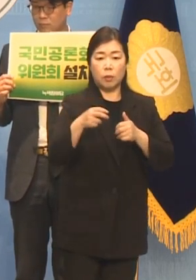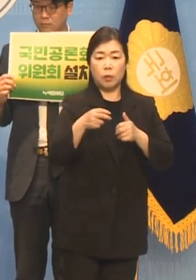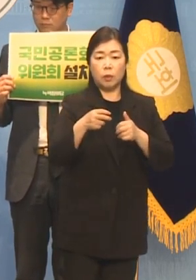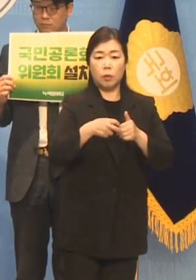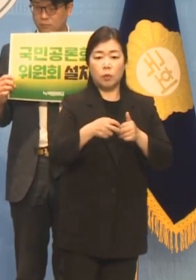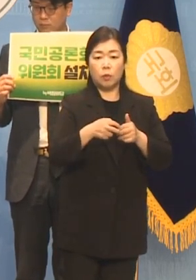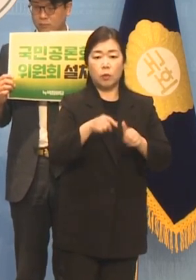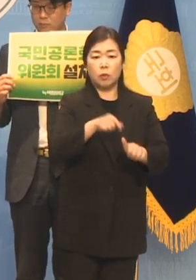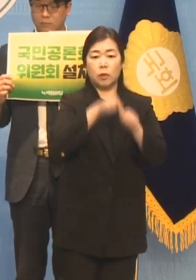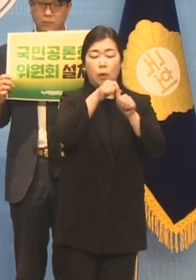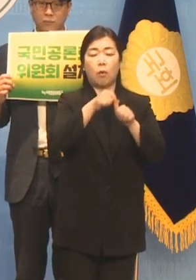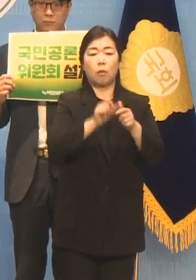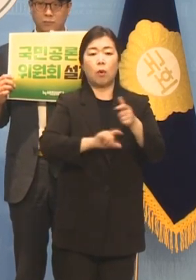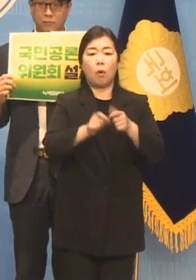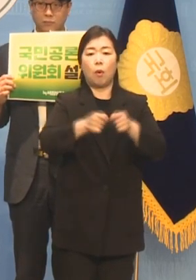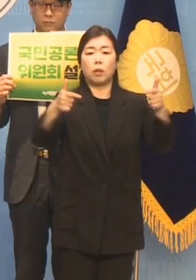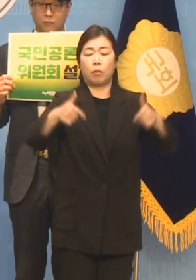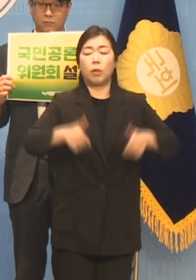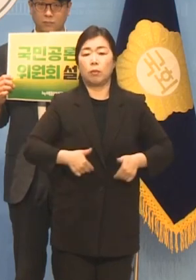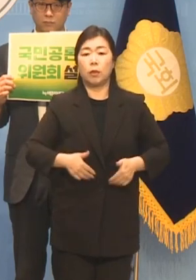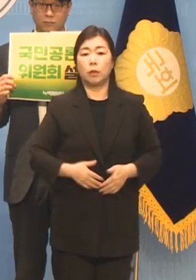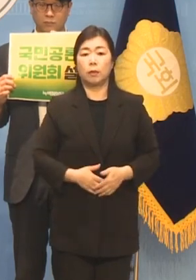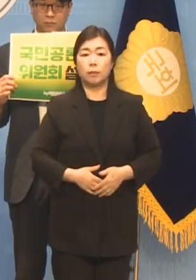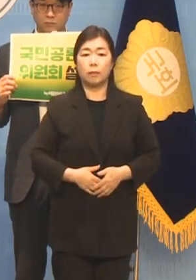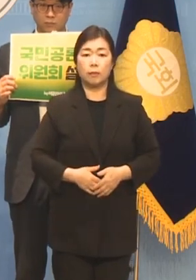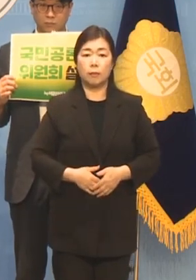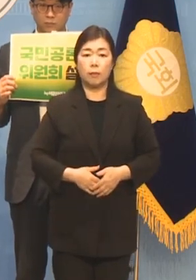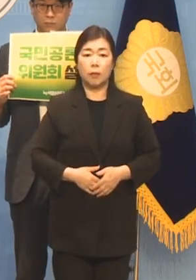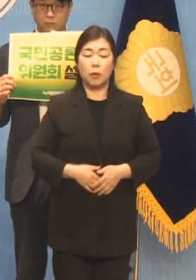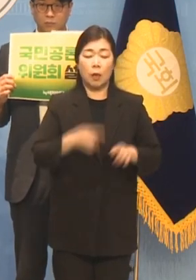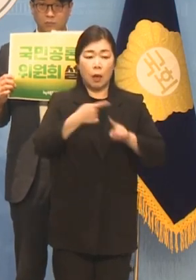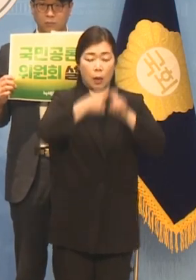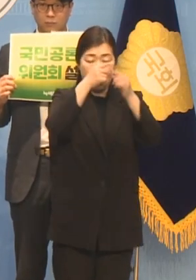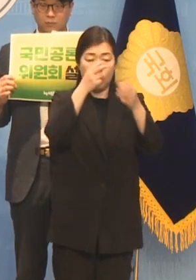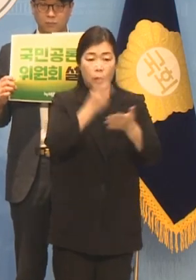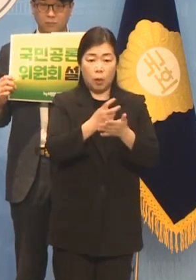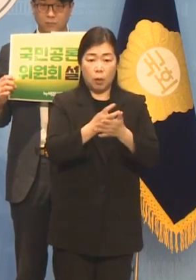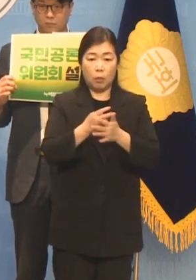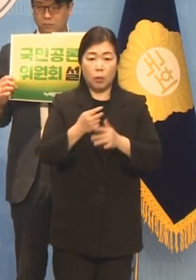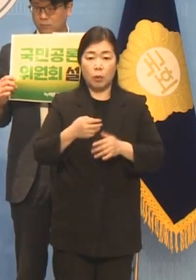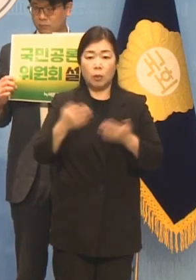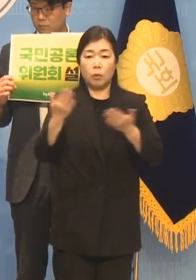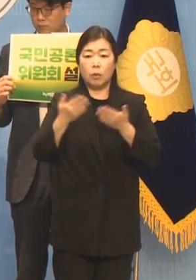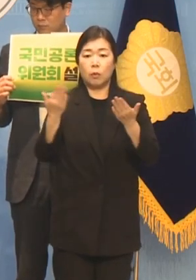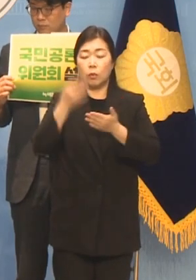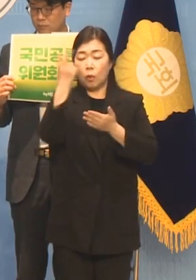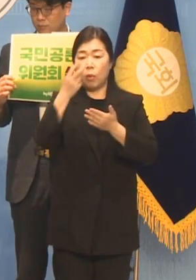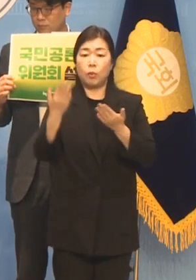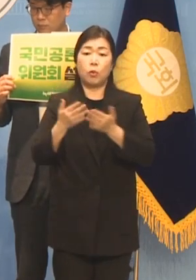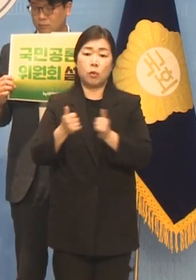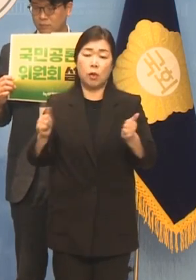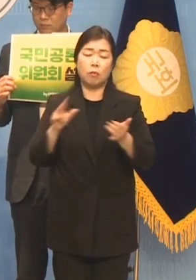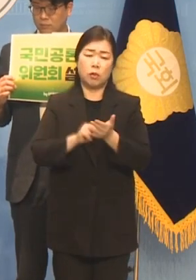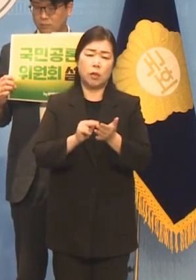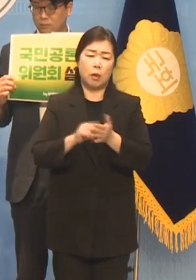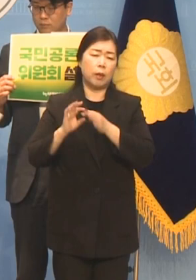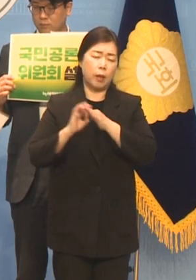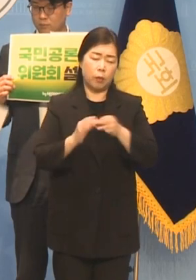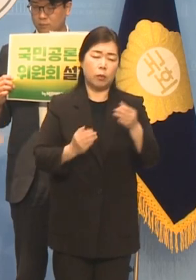합니다. 의대 정원 확대, 간호법, 돌봄 노동자 문제가 계속 사회 쟁점화되고